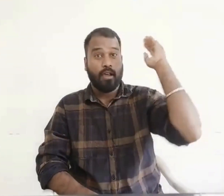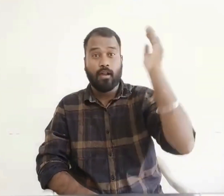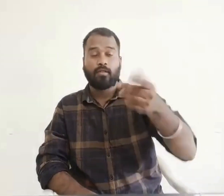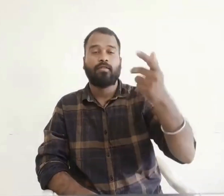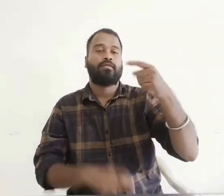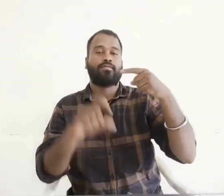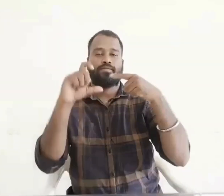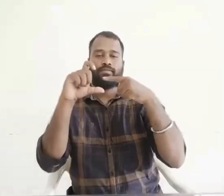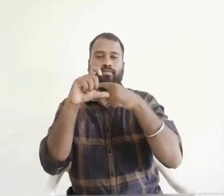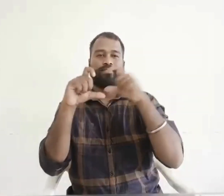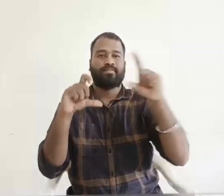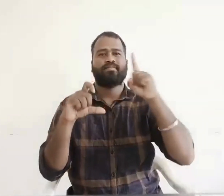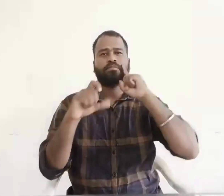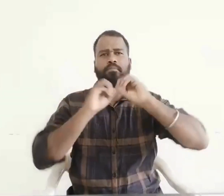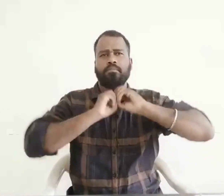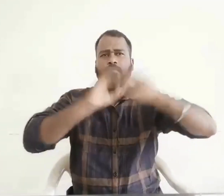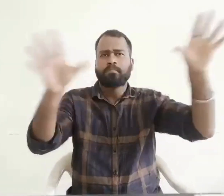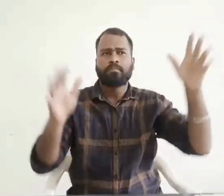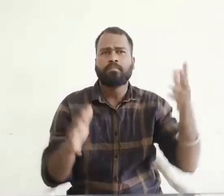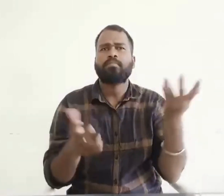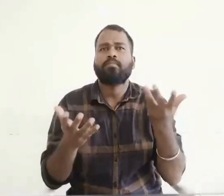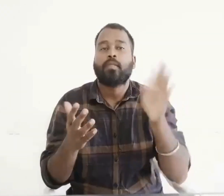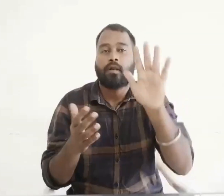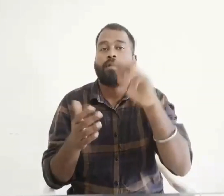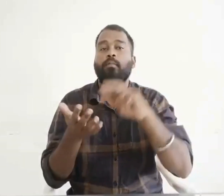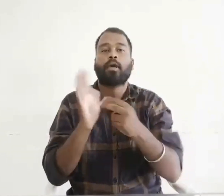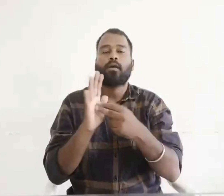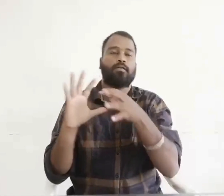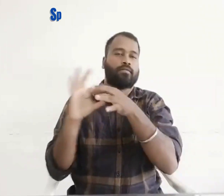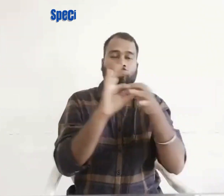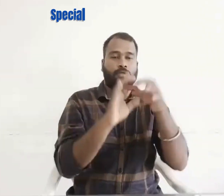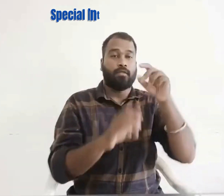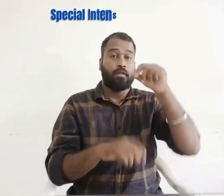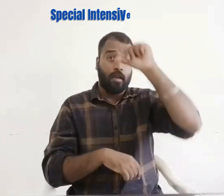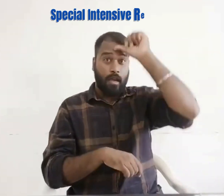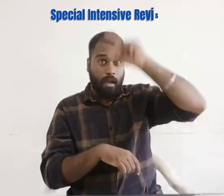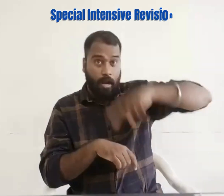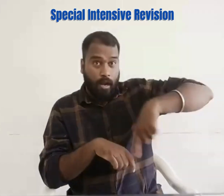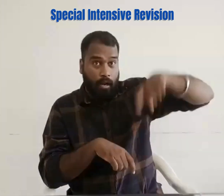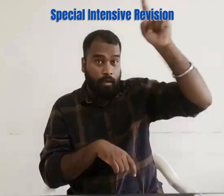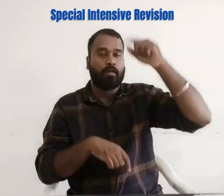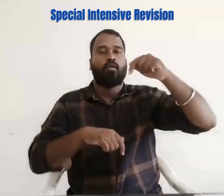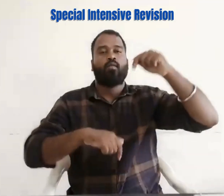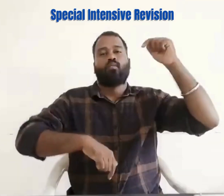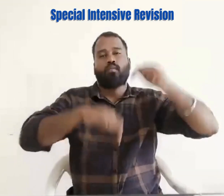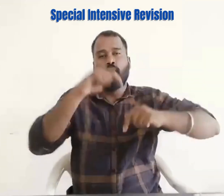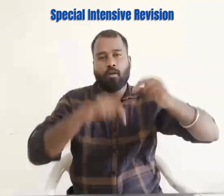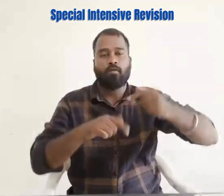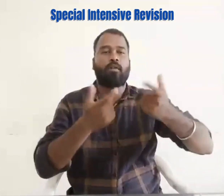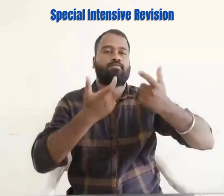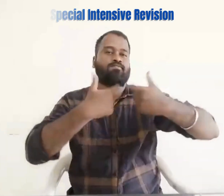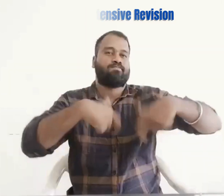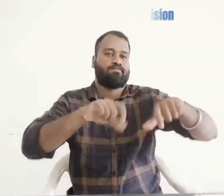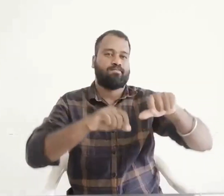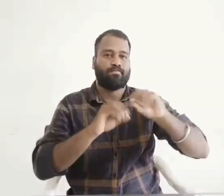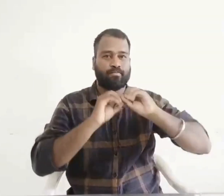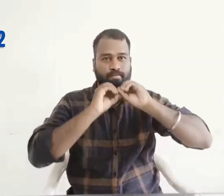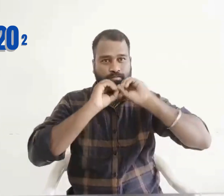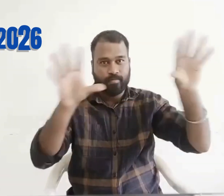నమస్కారం. తెలంగాణ రాష్ట్రంలో భారత ఎన్నికల సంఘం స్పెషల్ ఇంటెన్సివ్ రివిజన్ SIR 2026 కార్యక్రమాన్ని